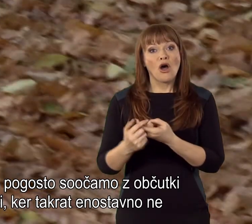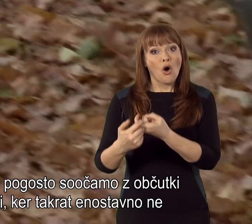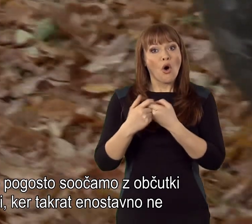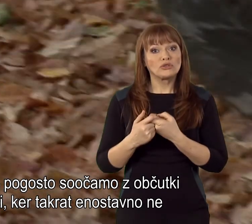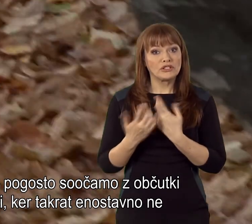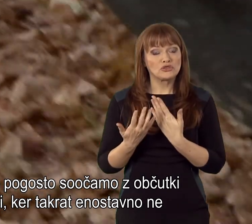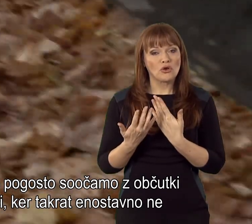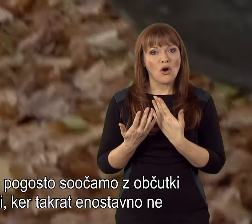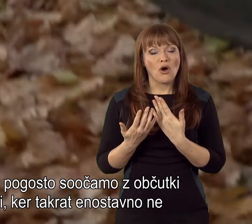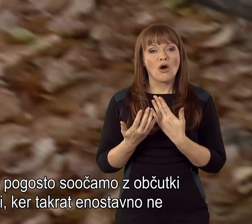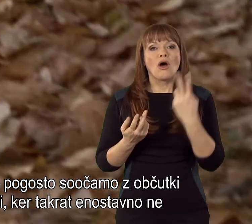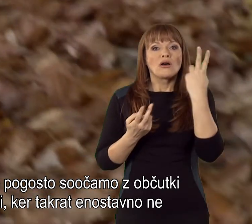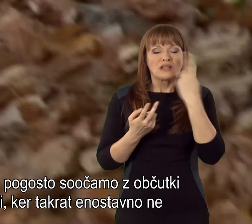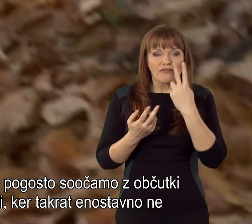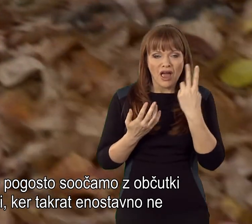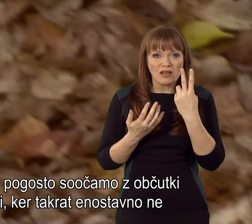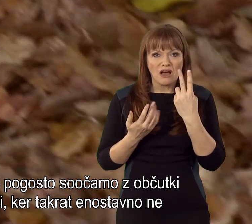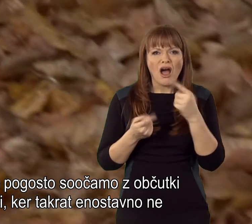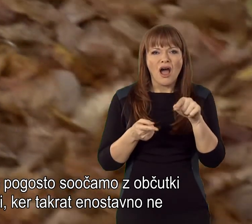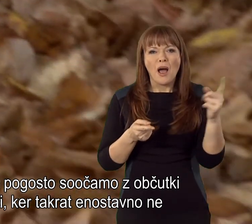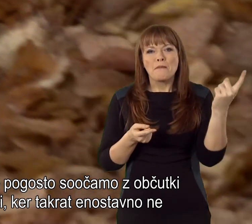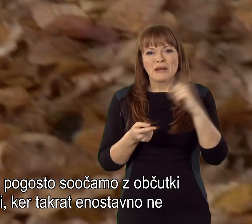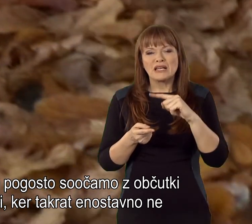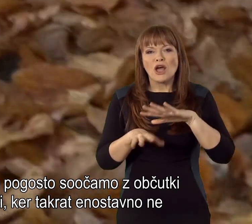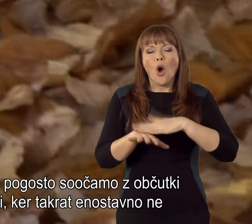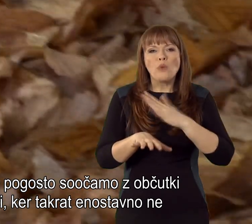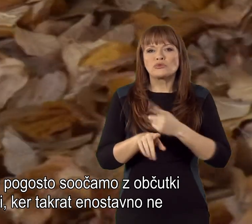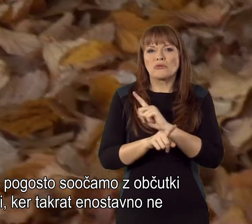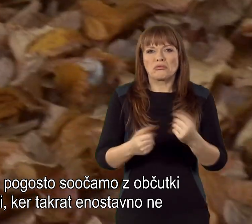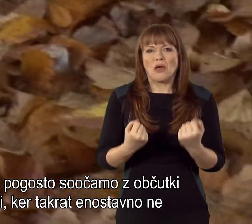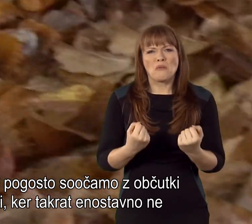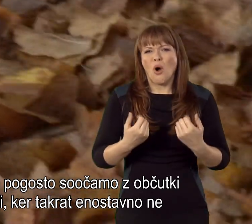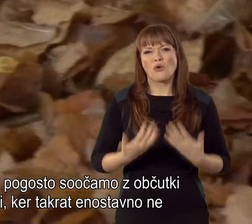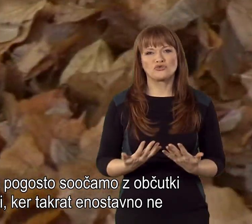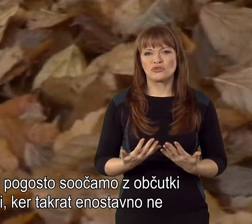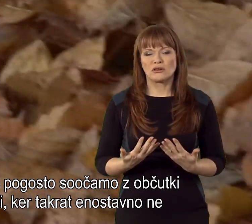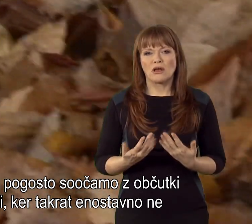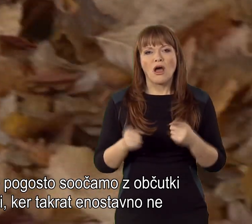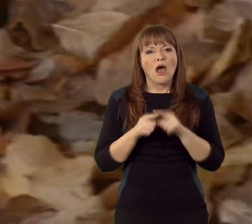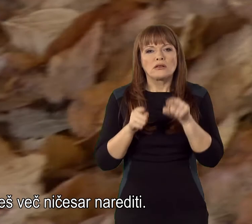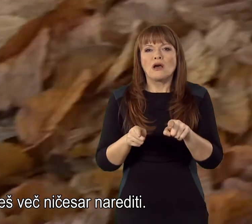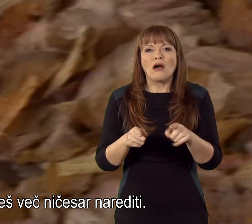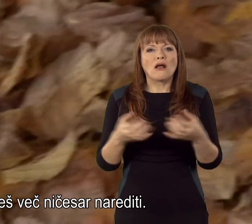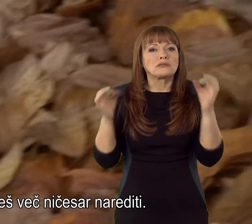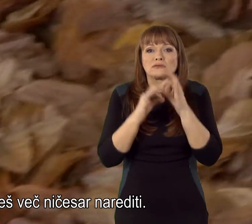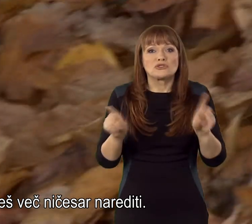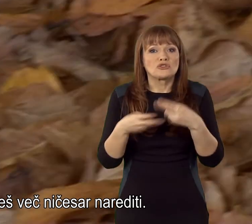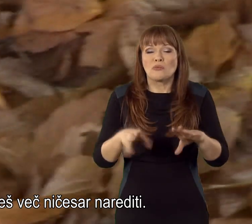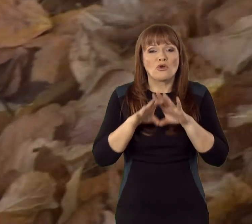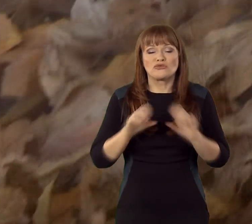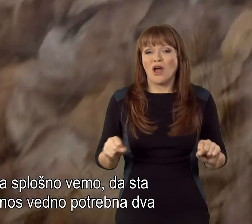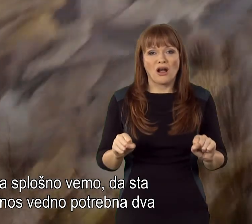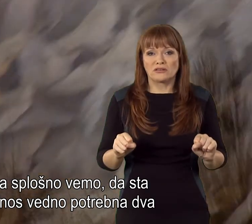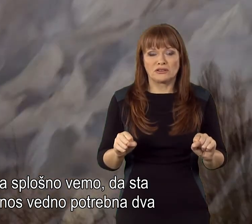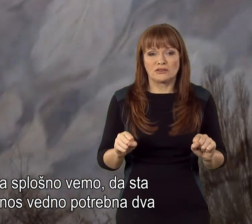Odvisno. Seveda si dosti takrat pridejo občutki nemoči, ne? Ker enostavno takrat dejansko več ničesar ne moreš narediti,